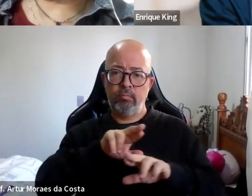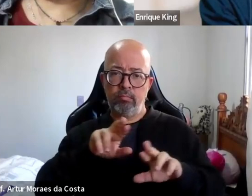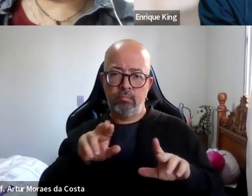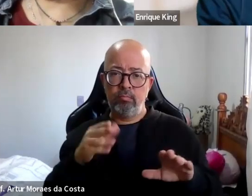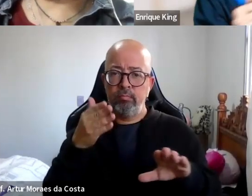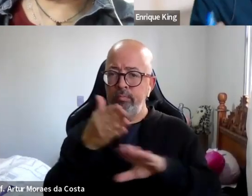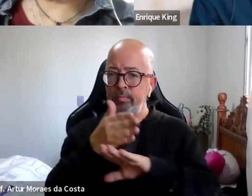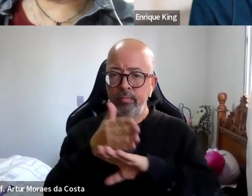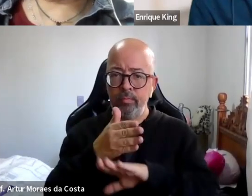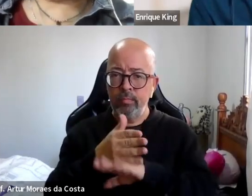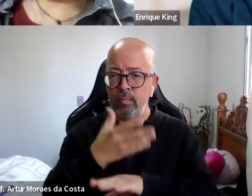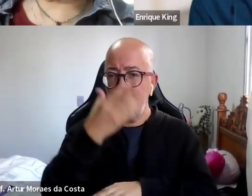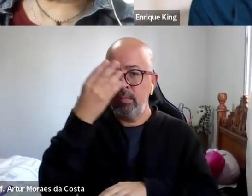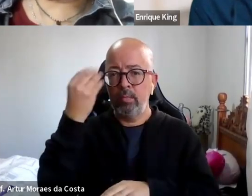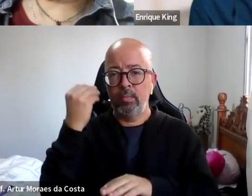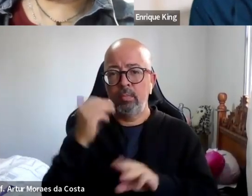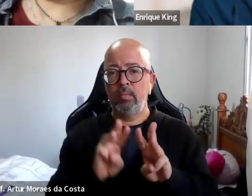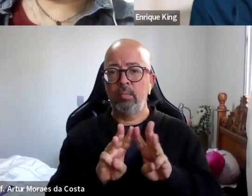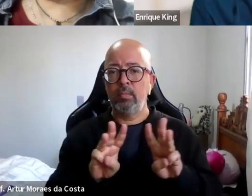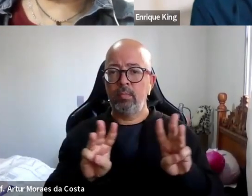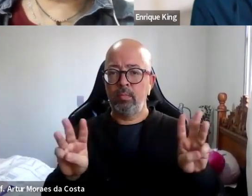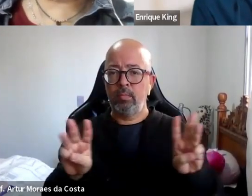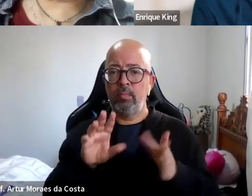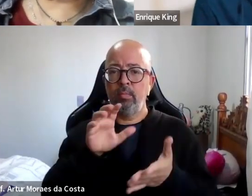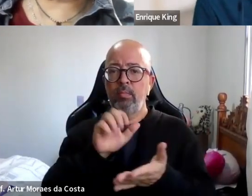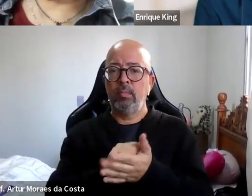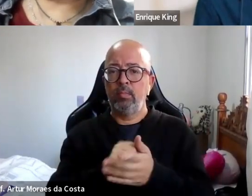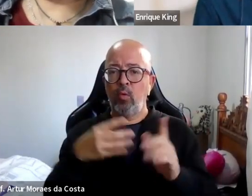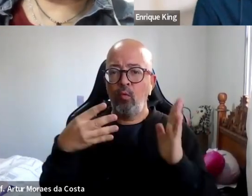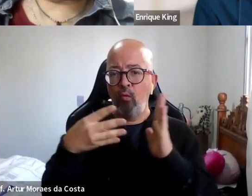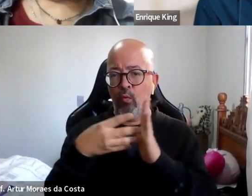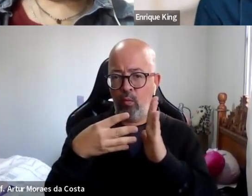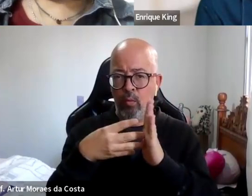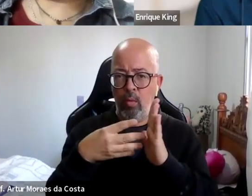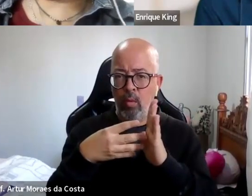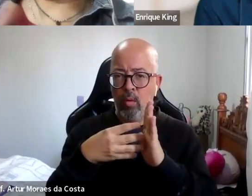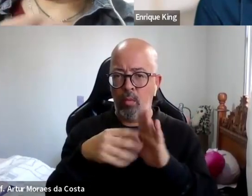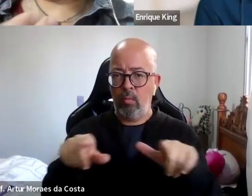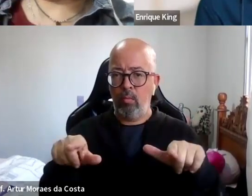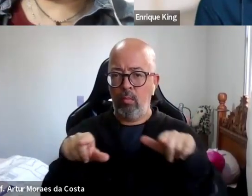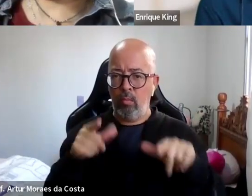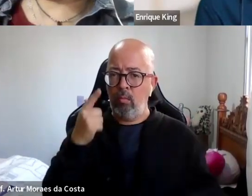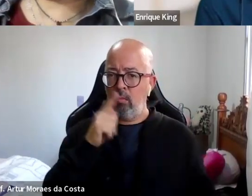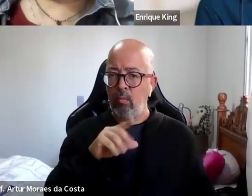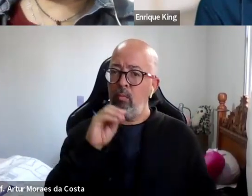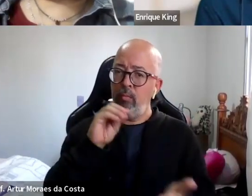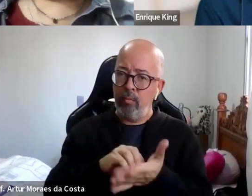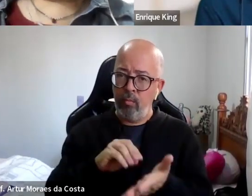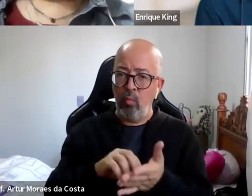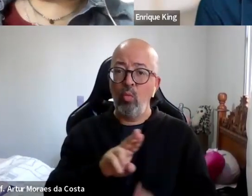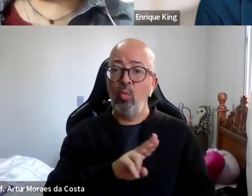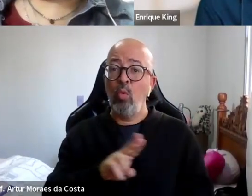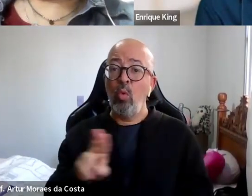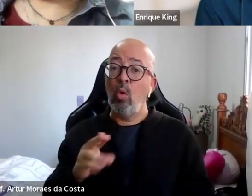porque que muchas personas que han participado en los webinarios se se le ha olvidado pedir el certificado